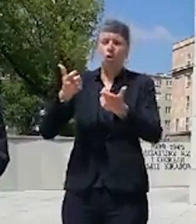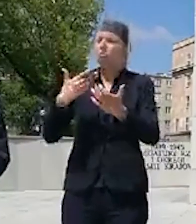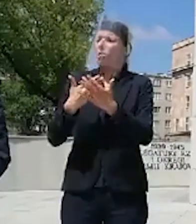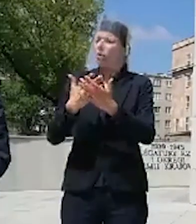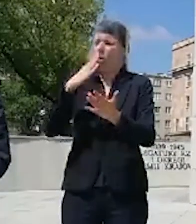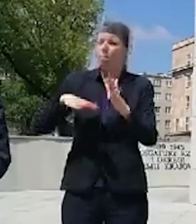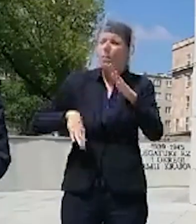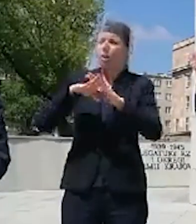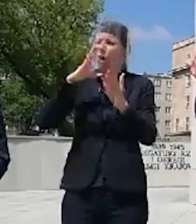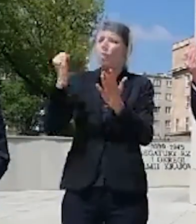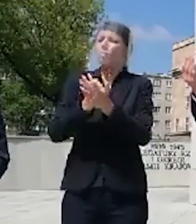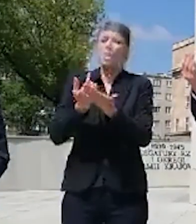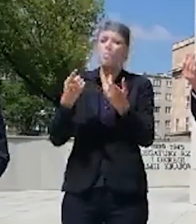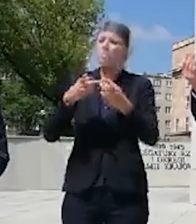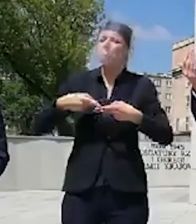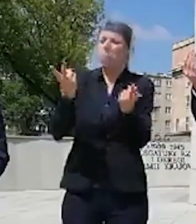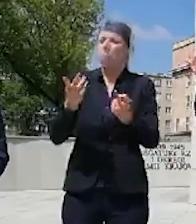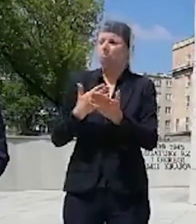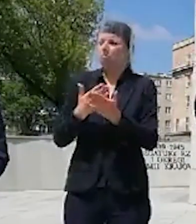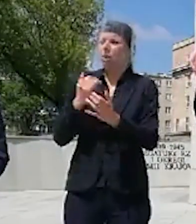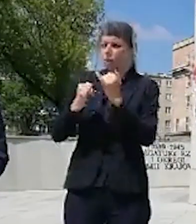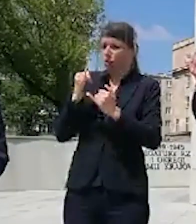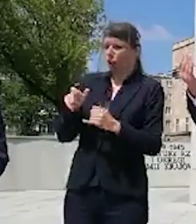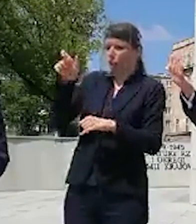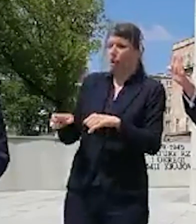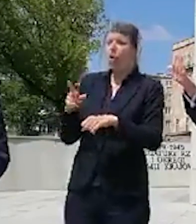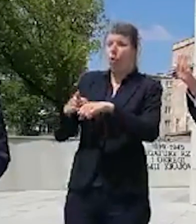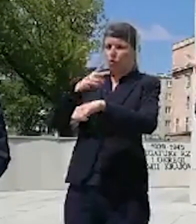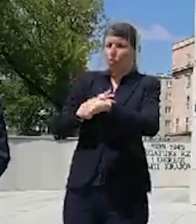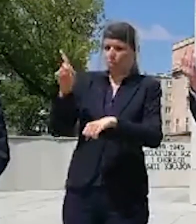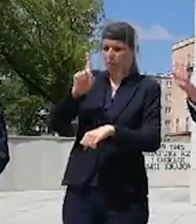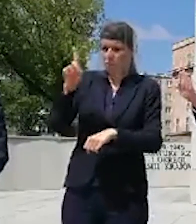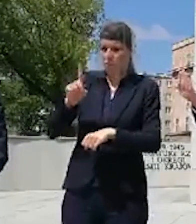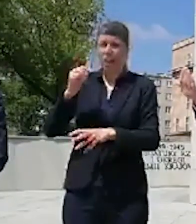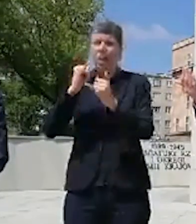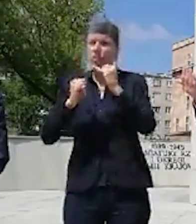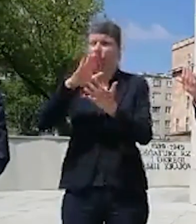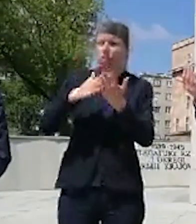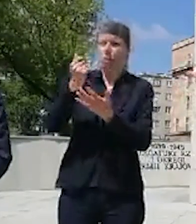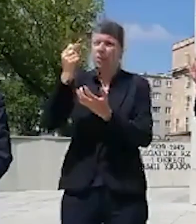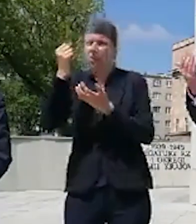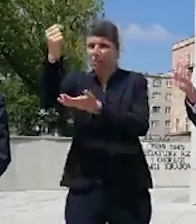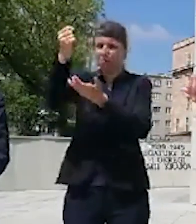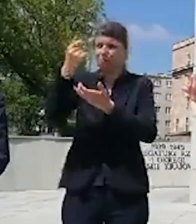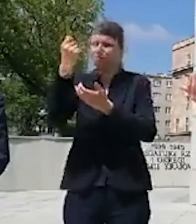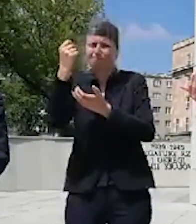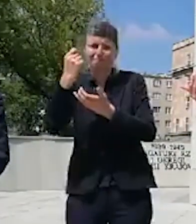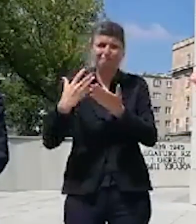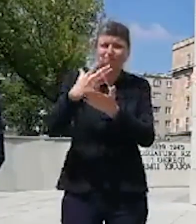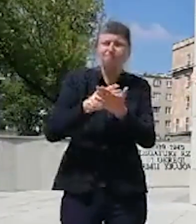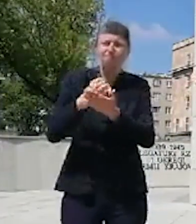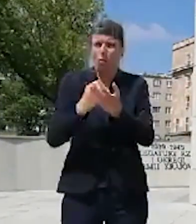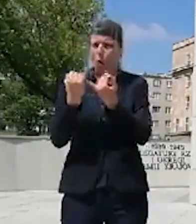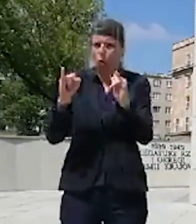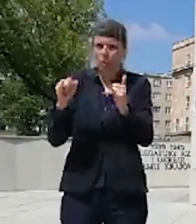czy urzędnik publiczny w czasie pełnienia funkcji nie ma dochodów, które są nielegalne, które budzą wątpliwości. To jest narzędzie zapobiegania korupcji. I